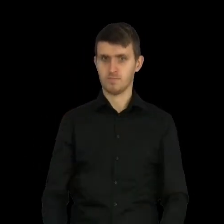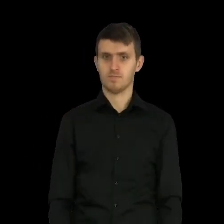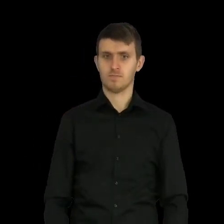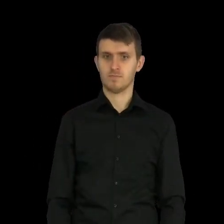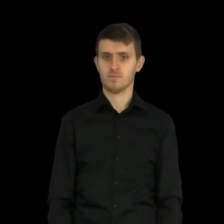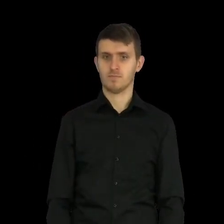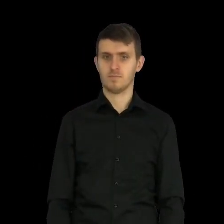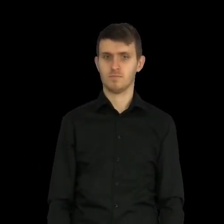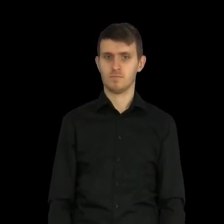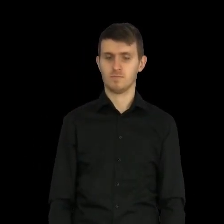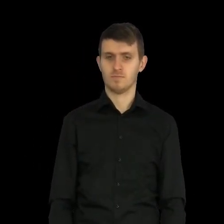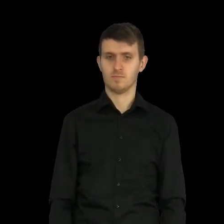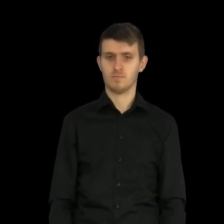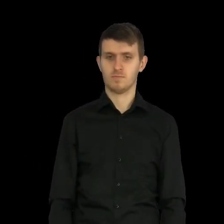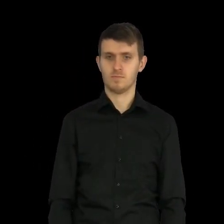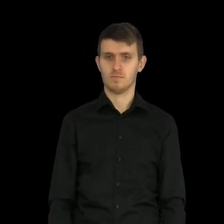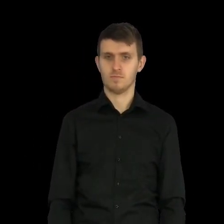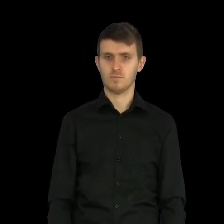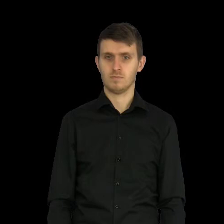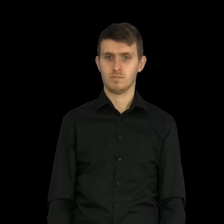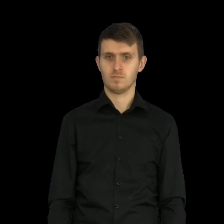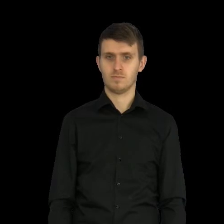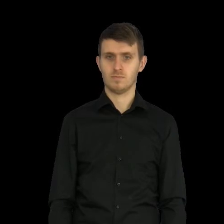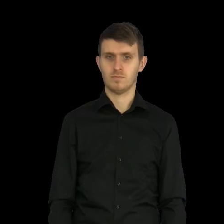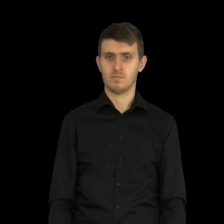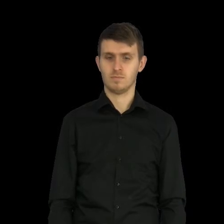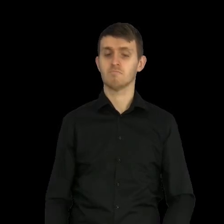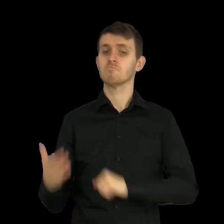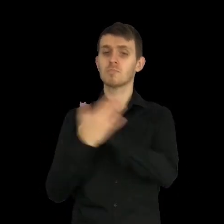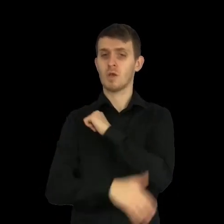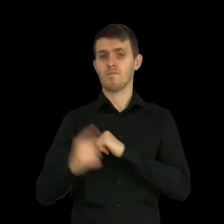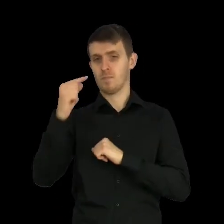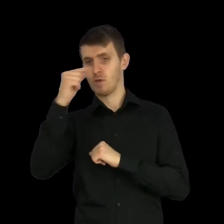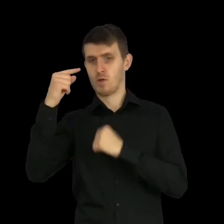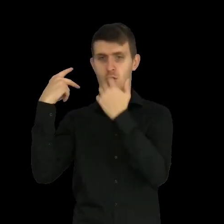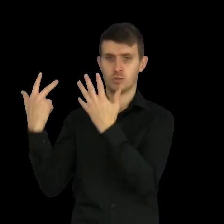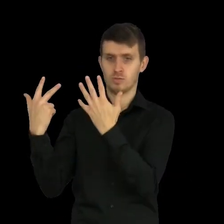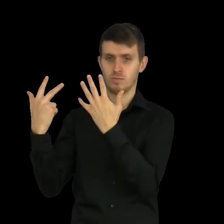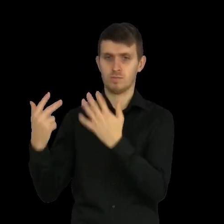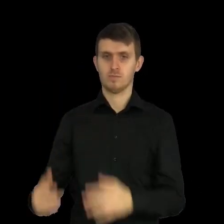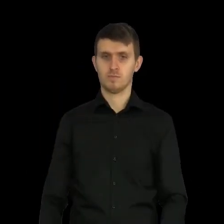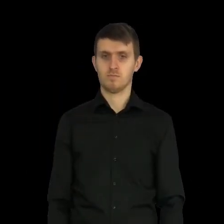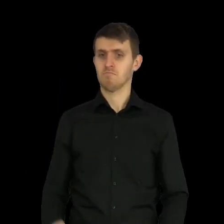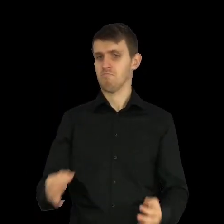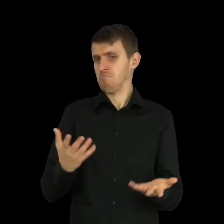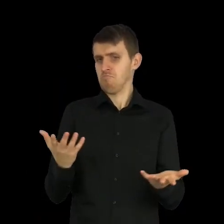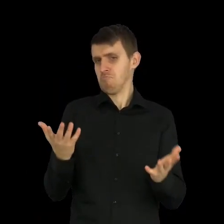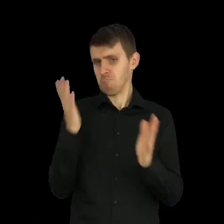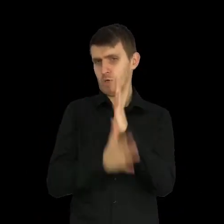4. Podstawiłem wartość w miejsce zmiennej b. I na końcu odjąć 8.